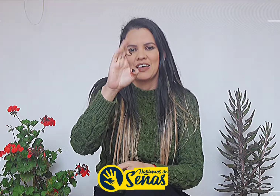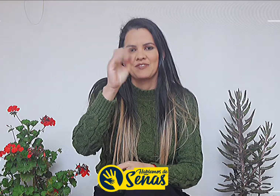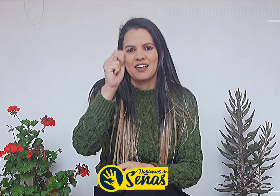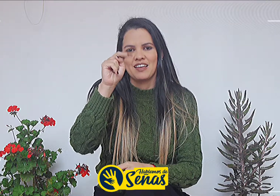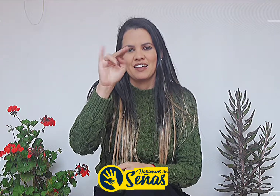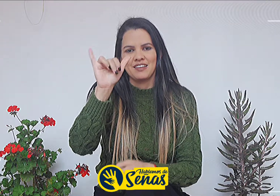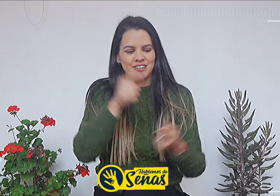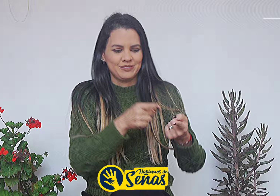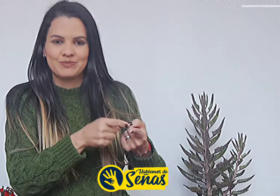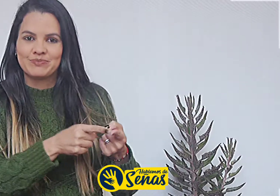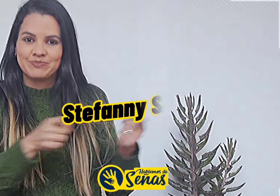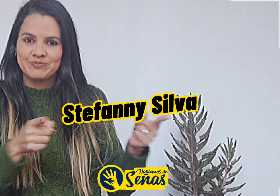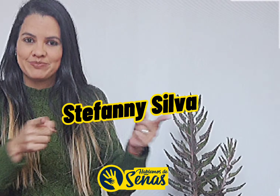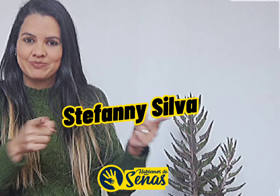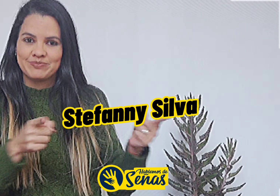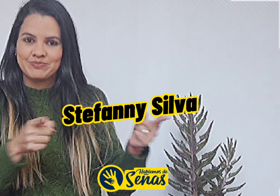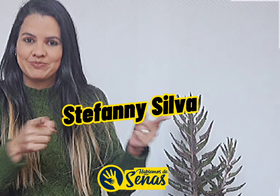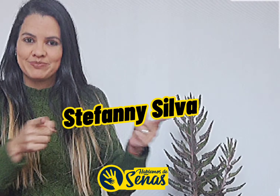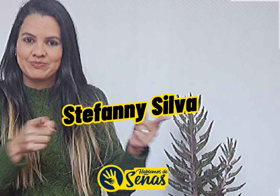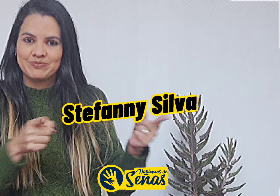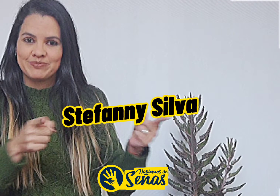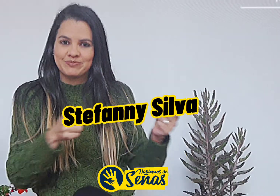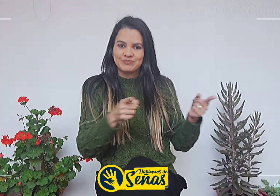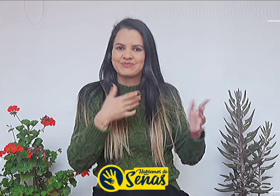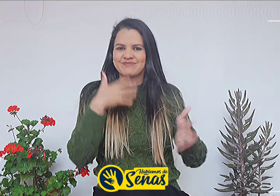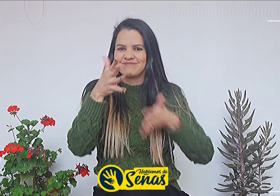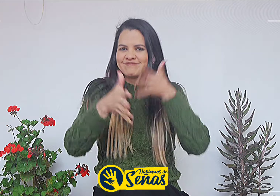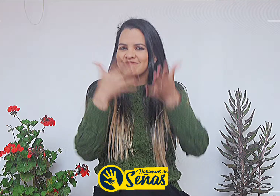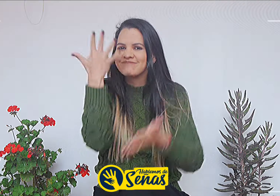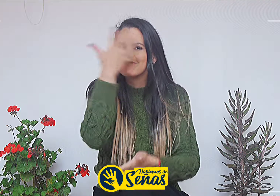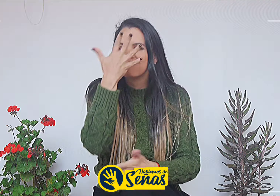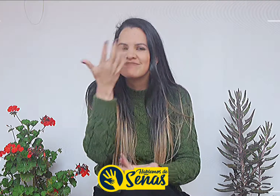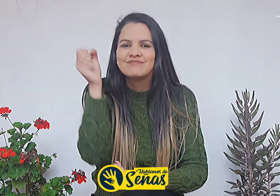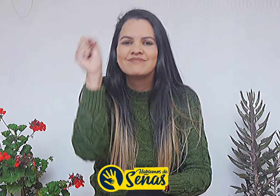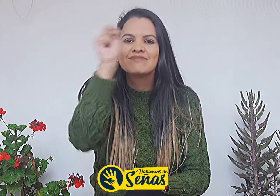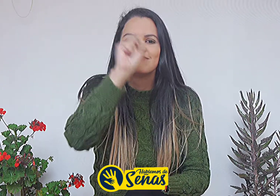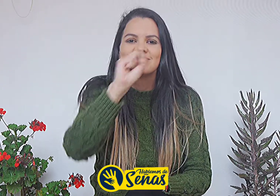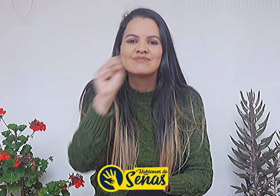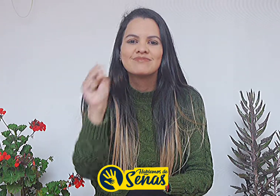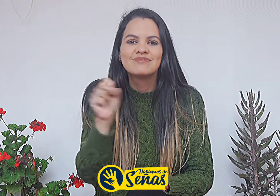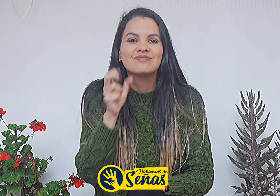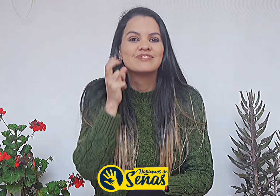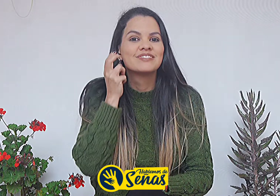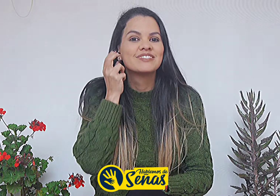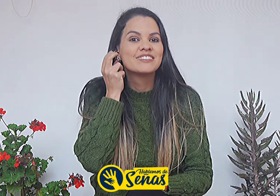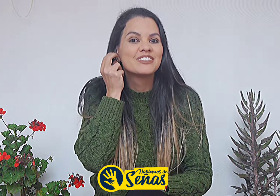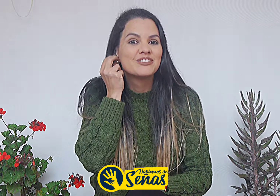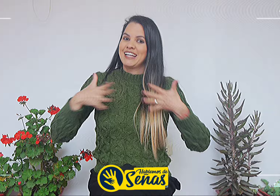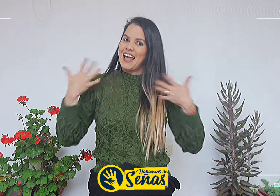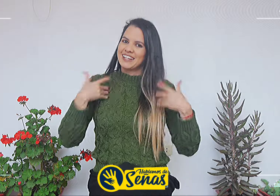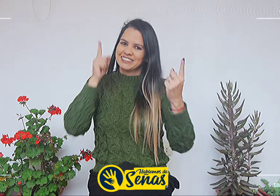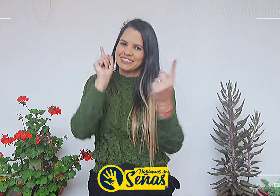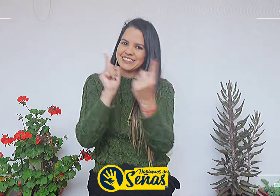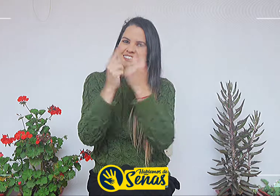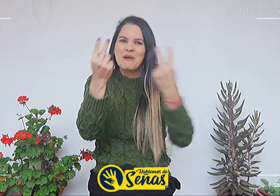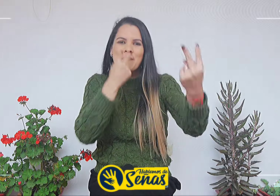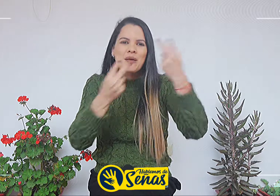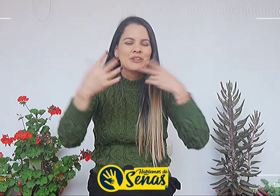es Stephanie Silva y me identifico en la comunidad sorda por la S y mis dos aretes. Me alegra